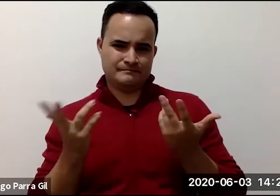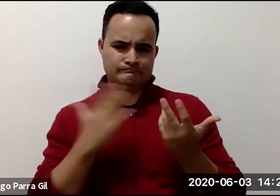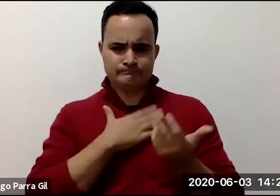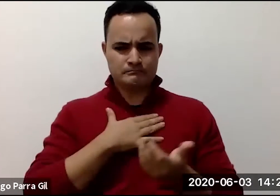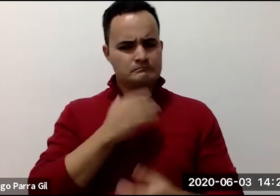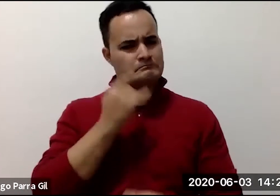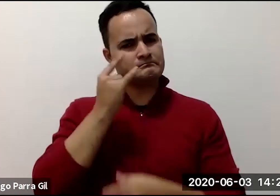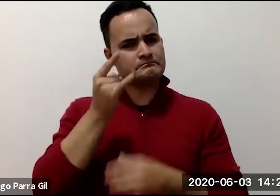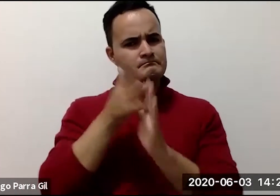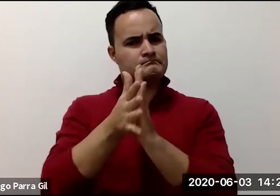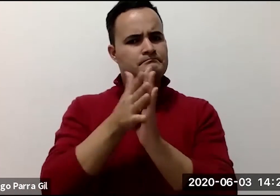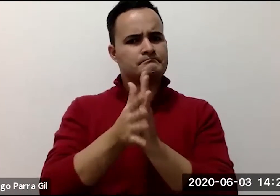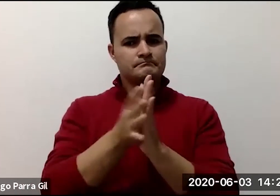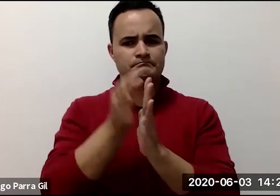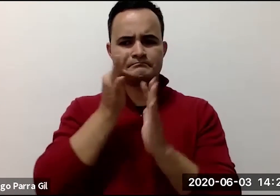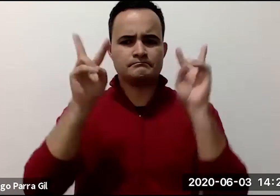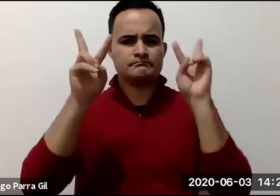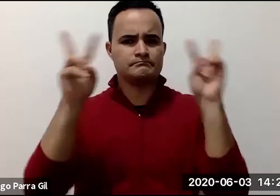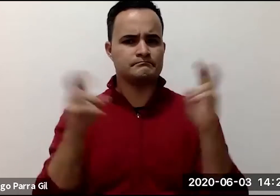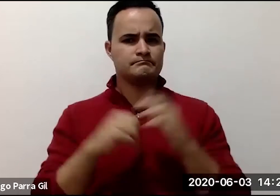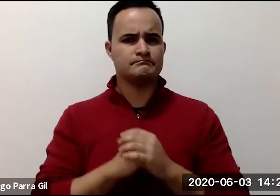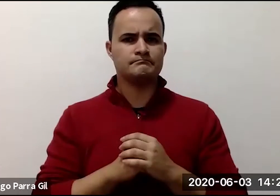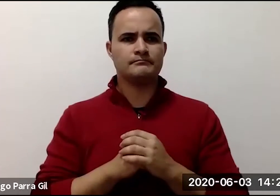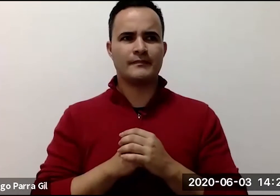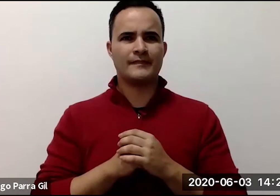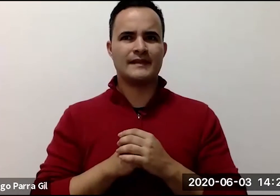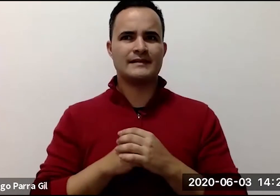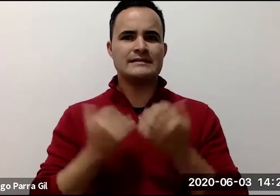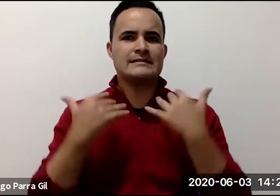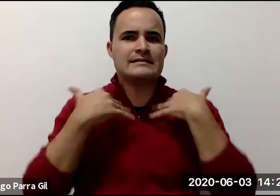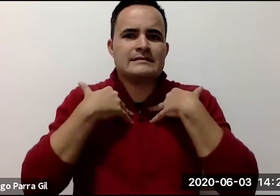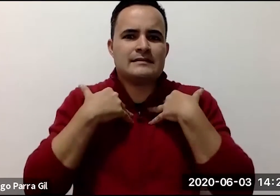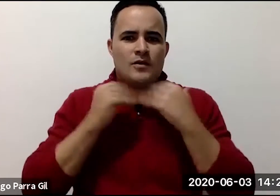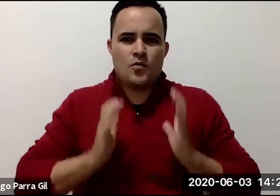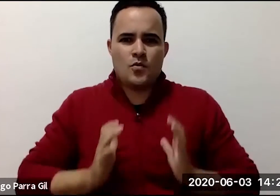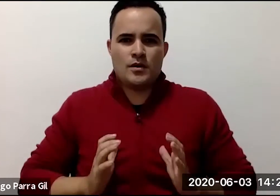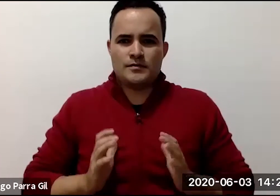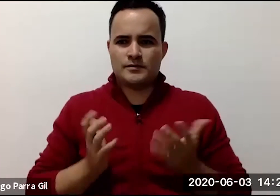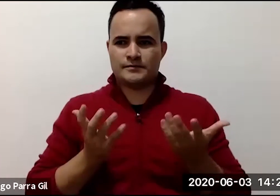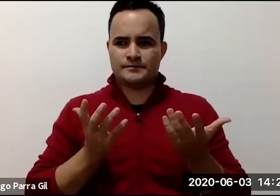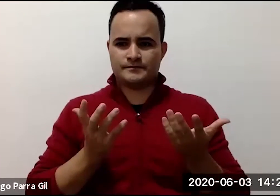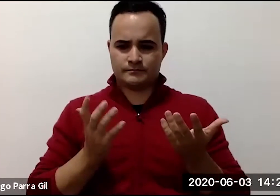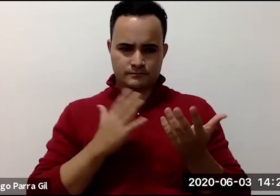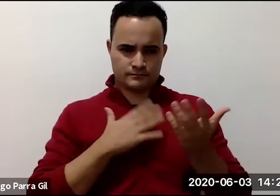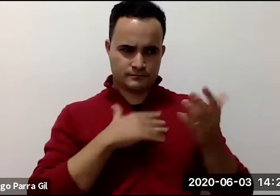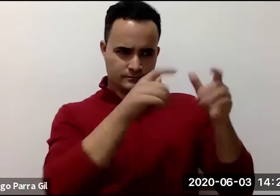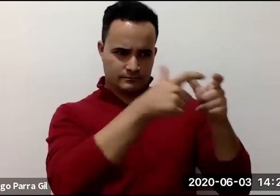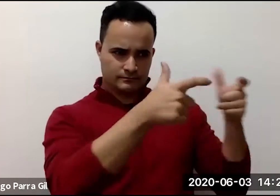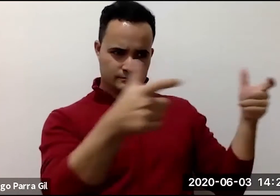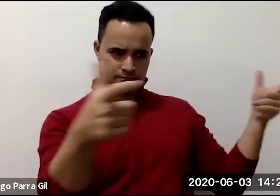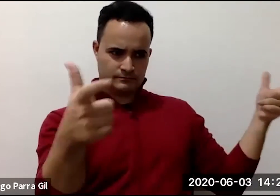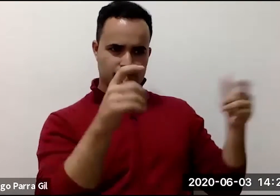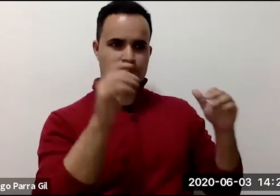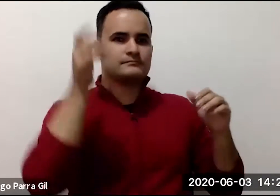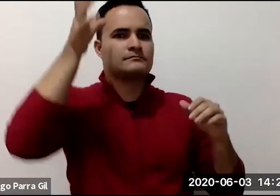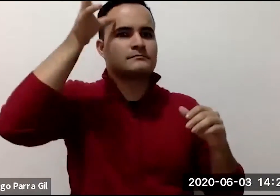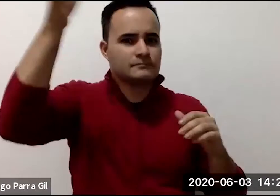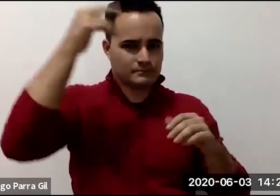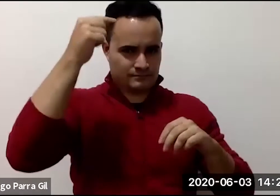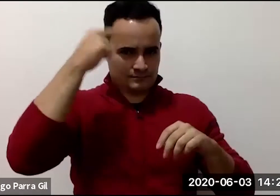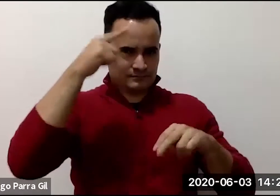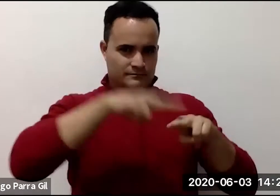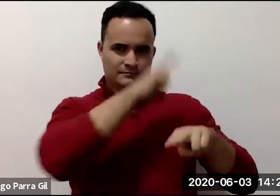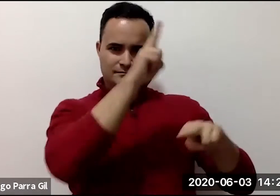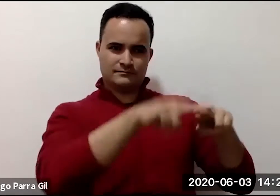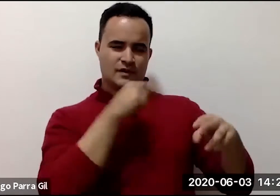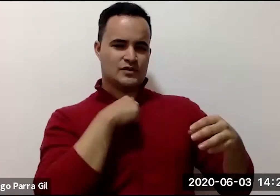afectos que se generan o el estrés que genera no pertenecer a la normalidad, ¿no?